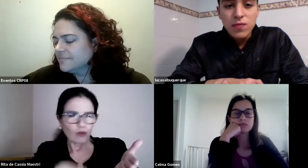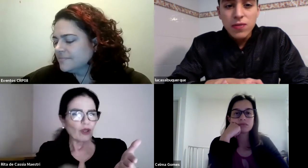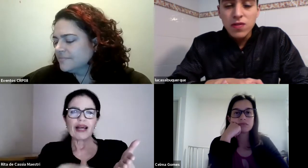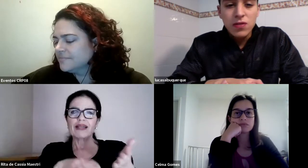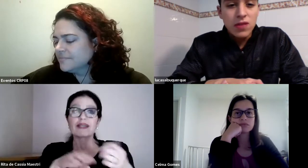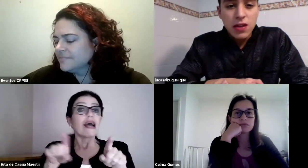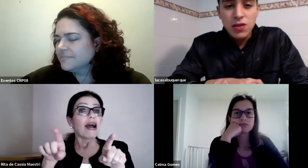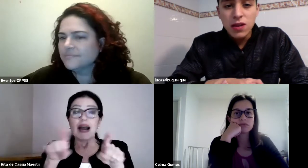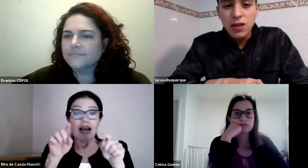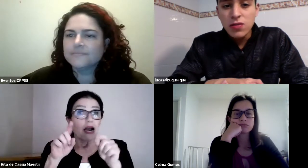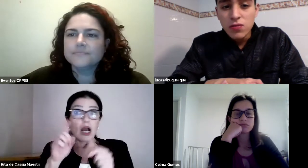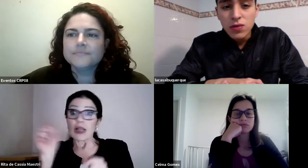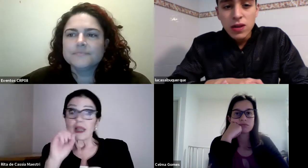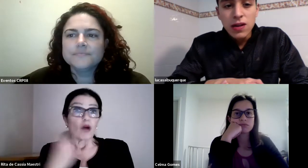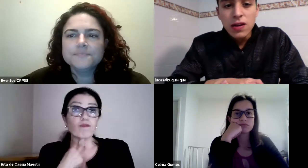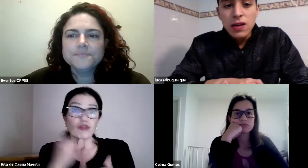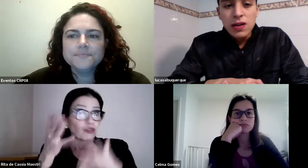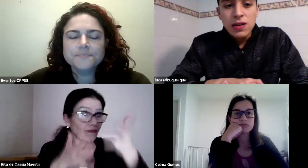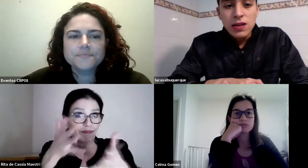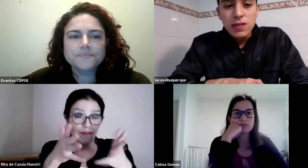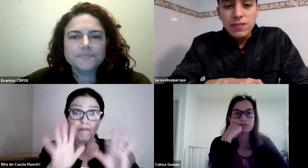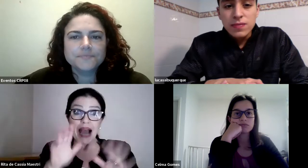entendimento, dificuldades de leitura,